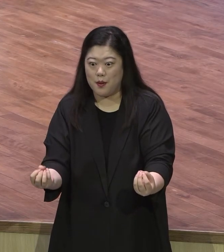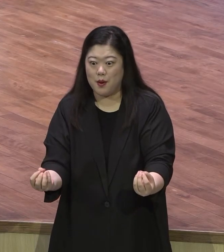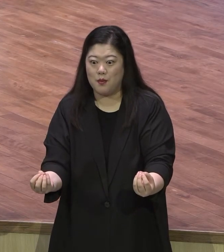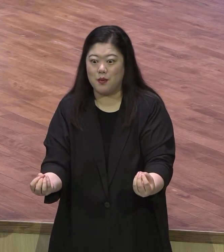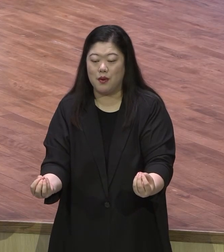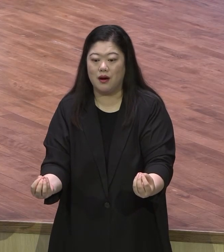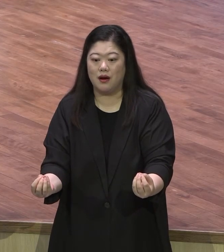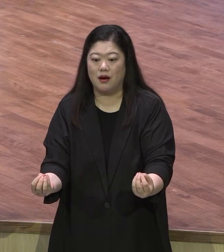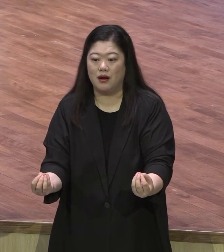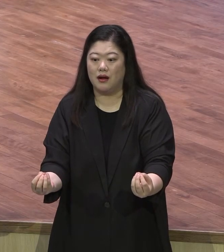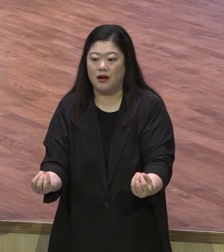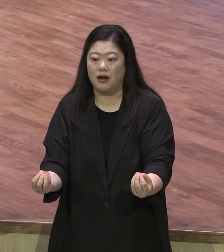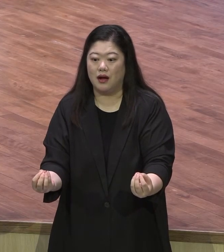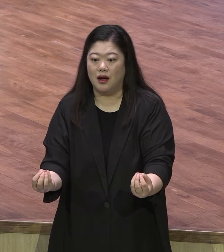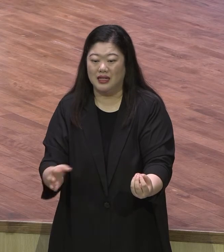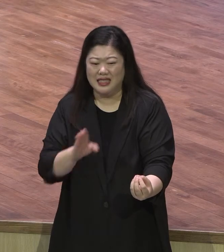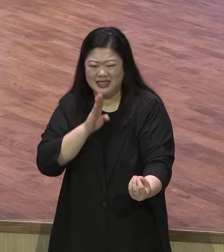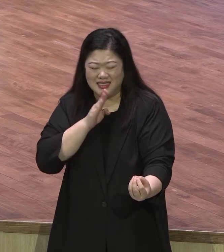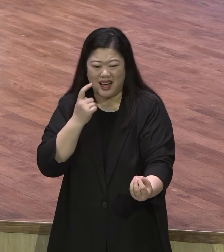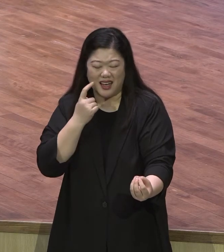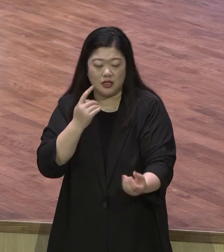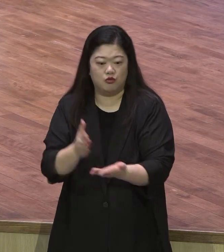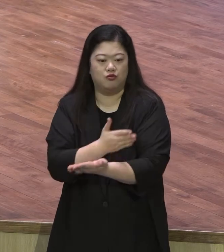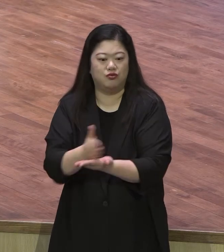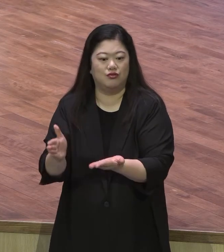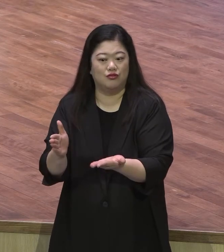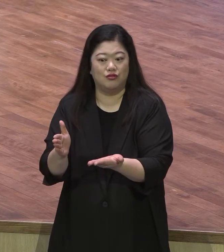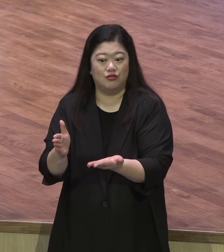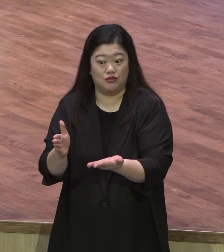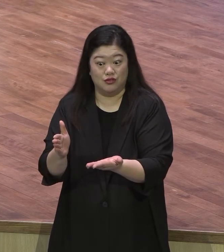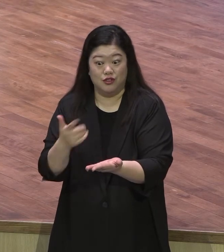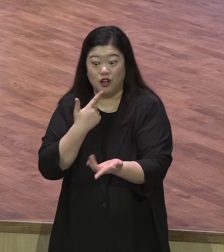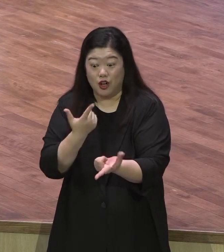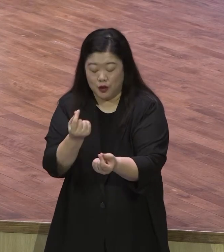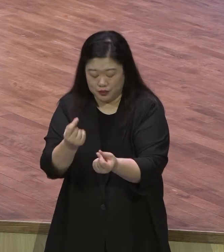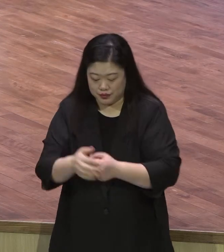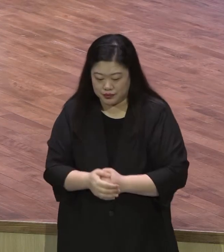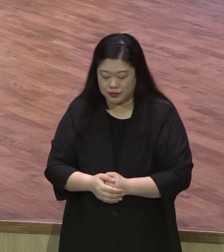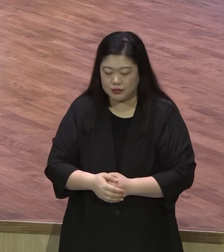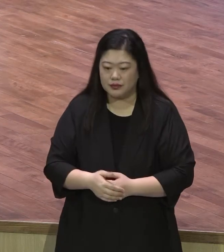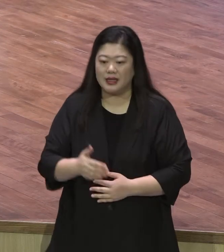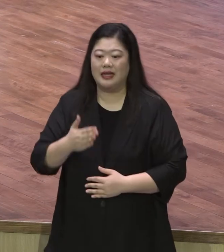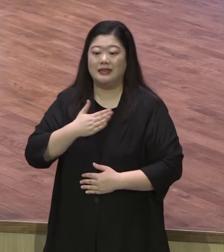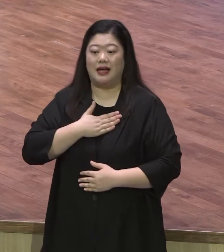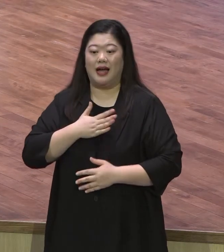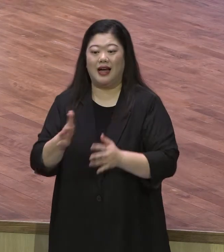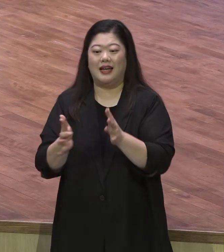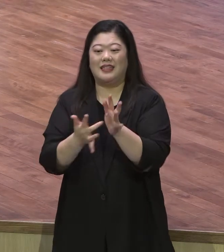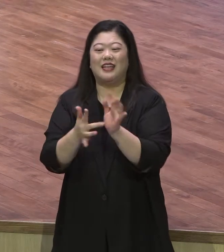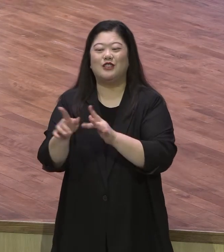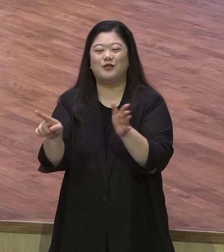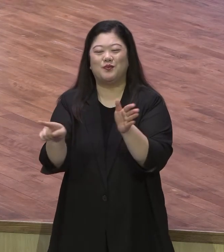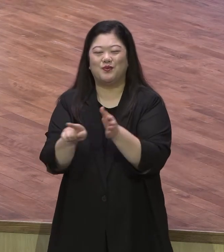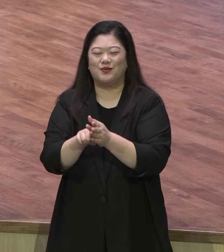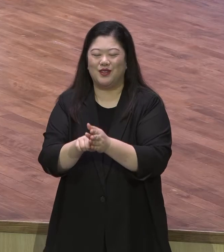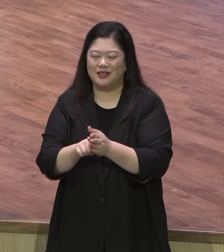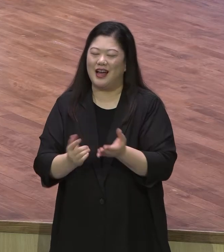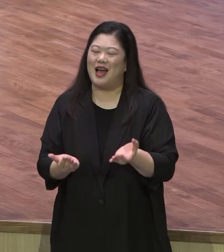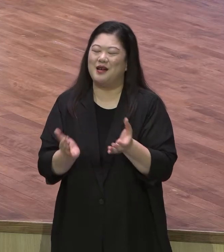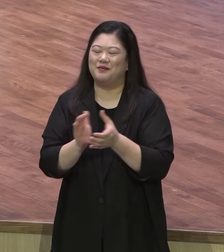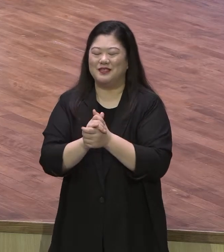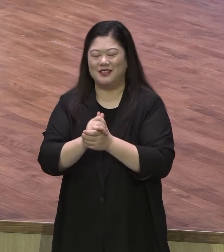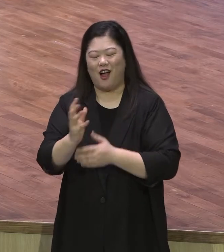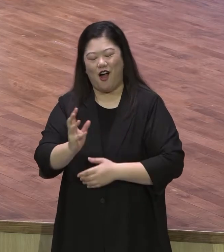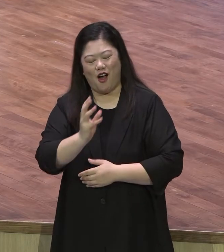그리스도 안에 있는 자에게는요 역경이 오면 올수록 더 빛이 나요 다 하나님 가까이 나가요